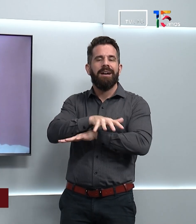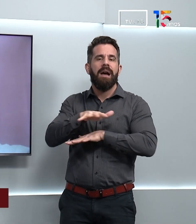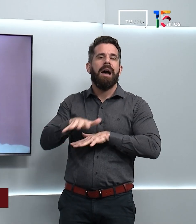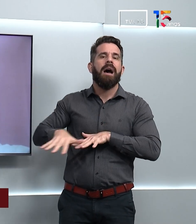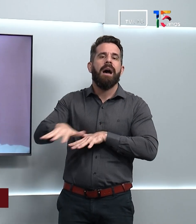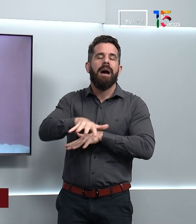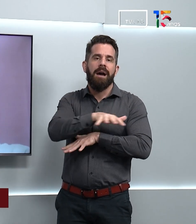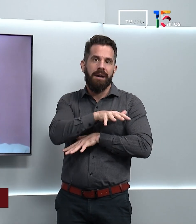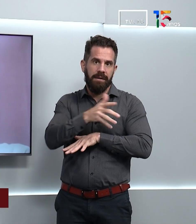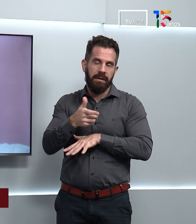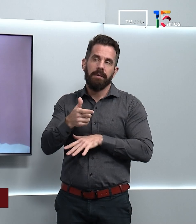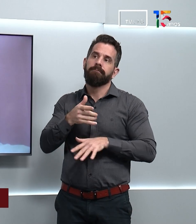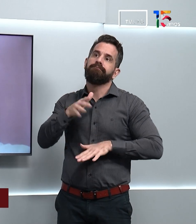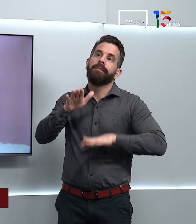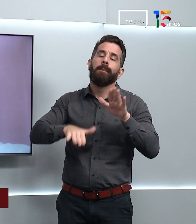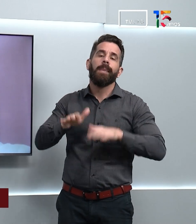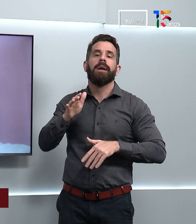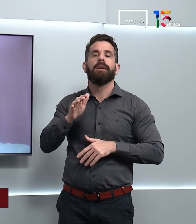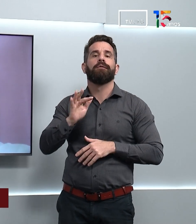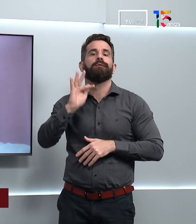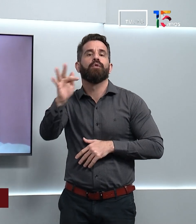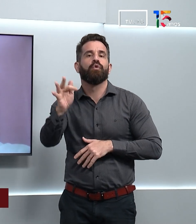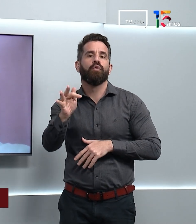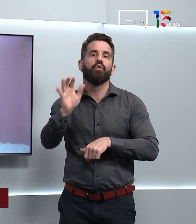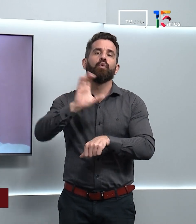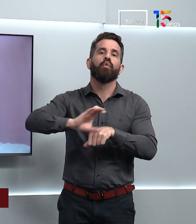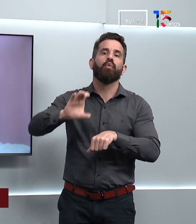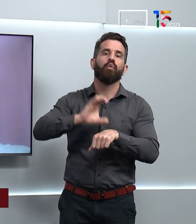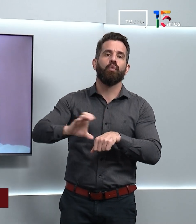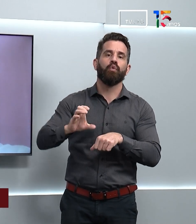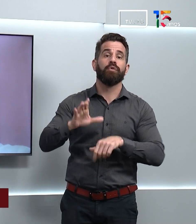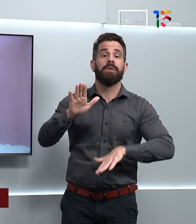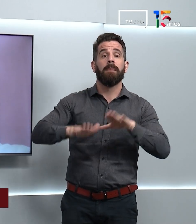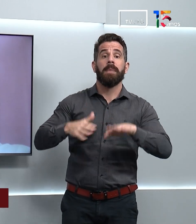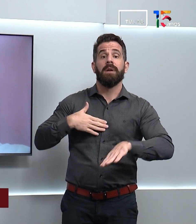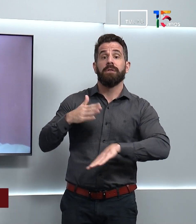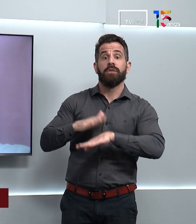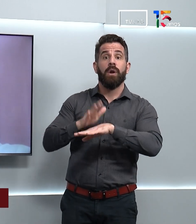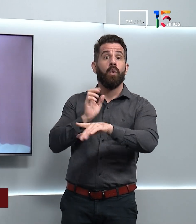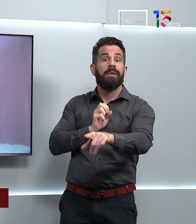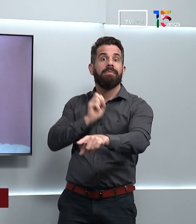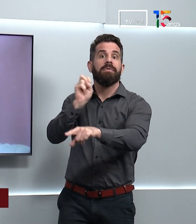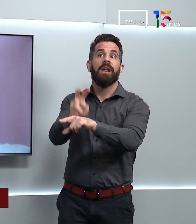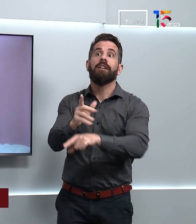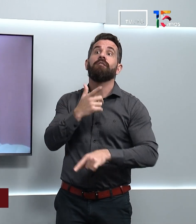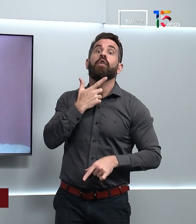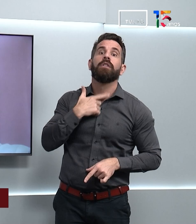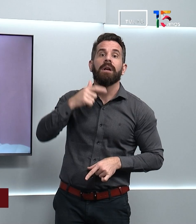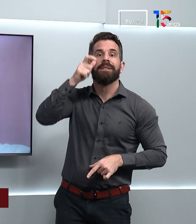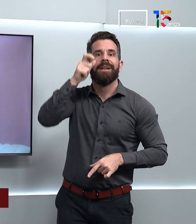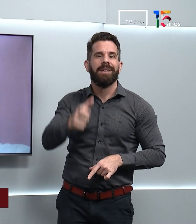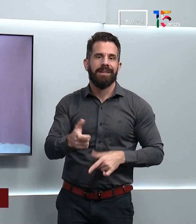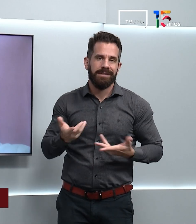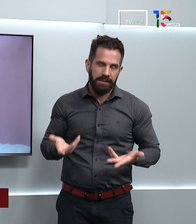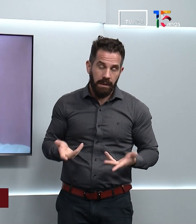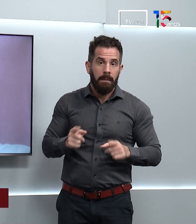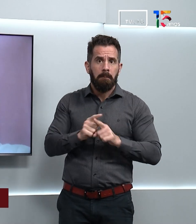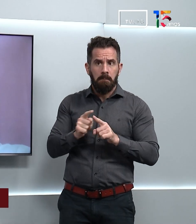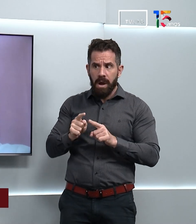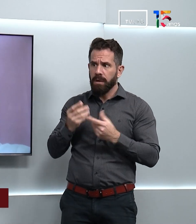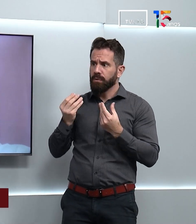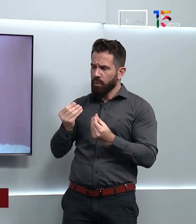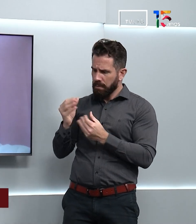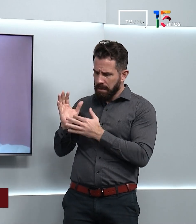curso que ele pretenderia entrar na universidade. Só que para que isso fosse possível, desse certo, isso teria